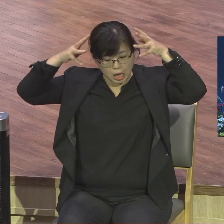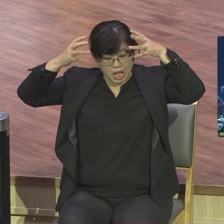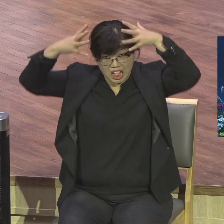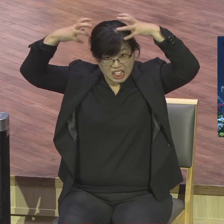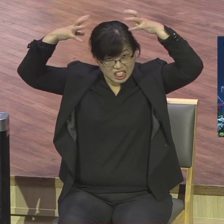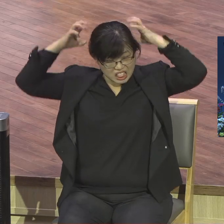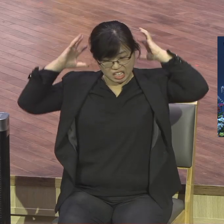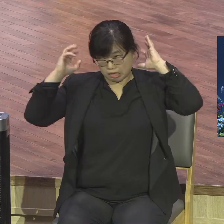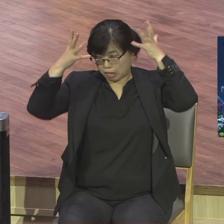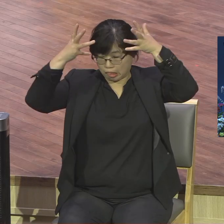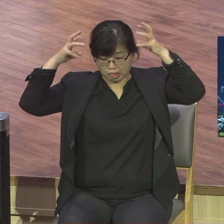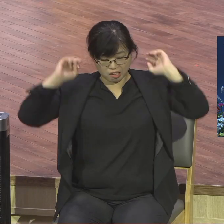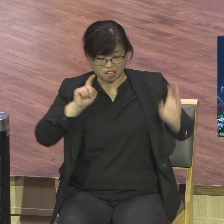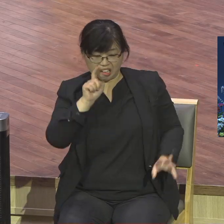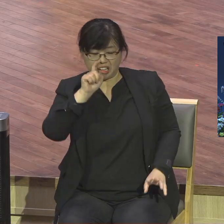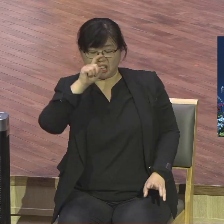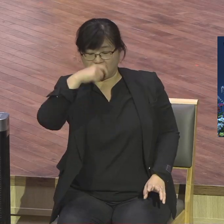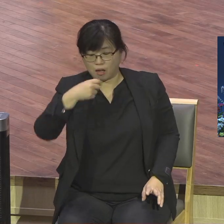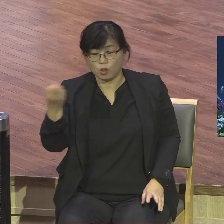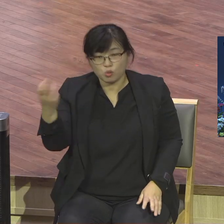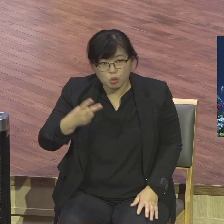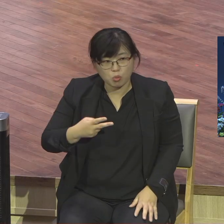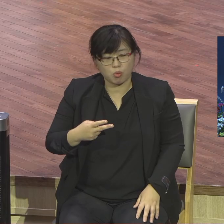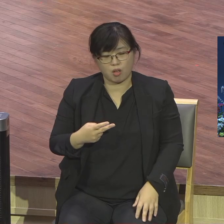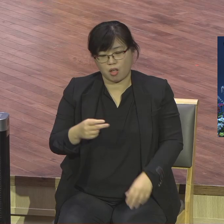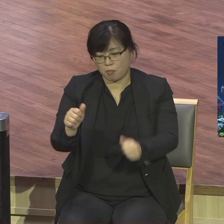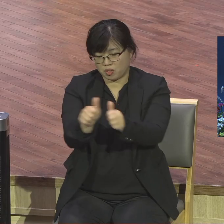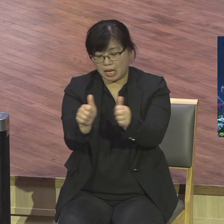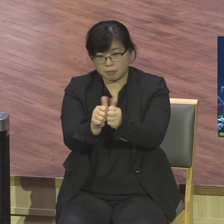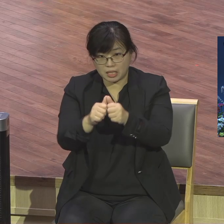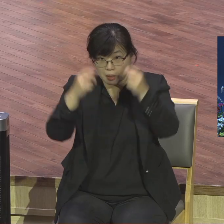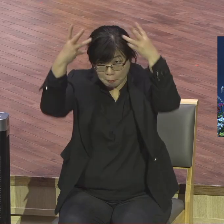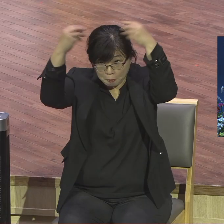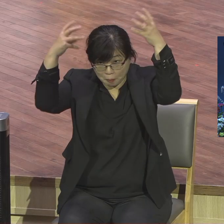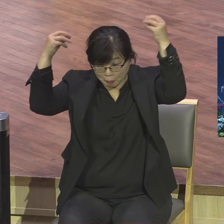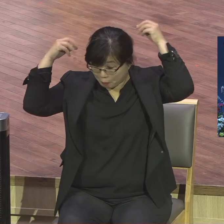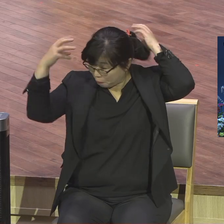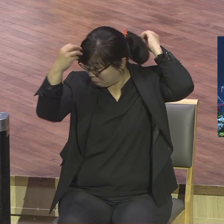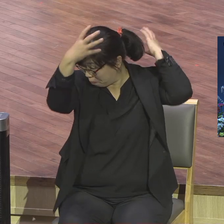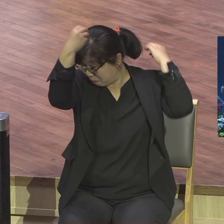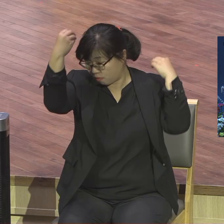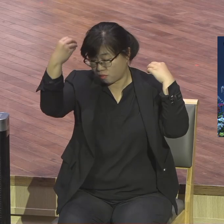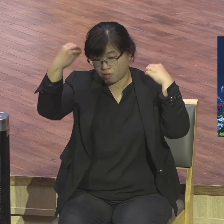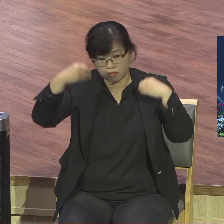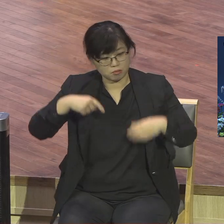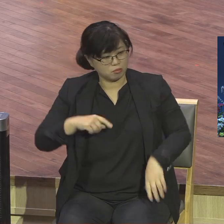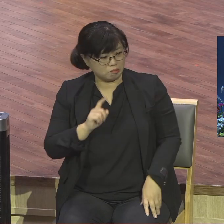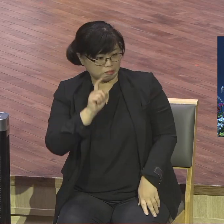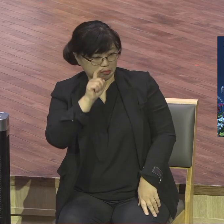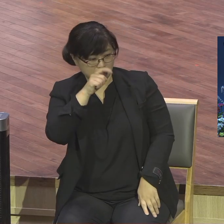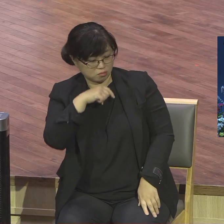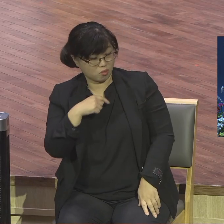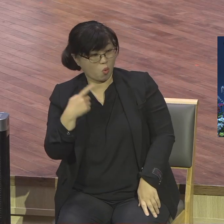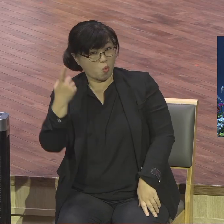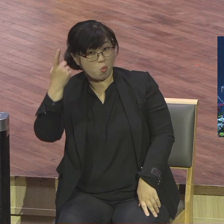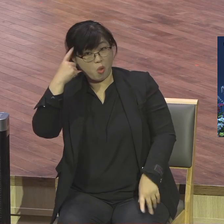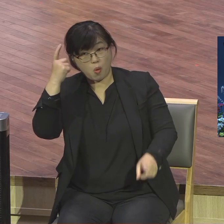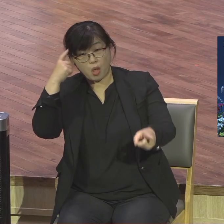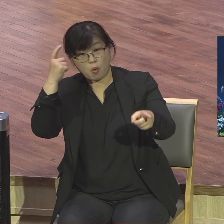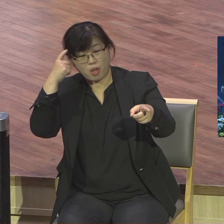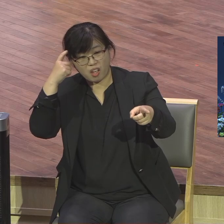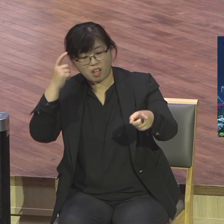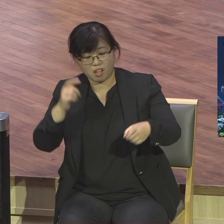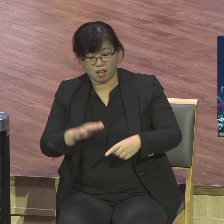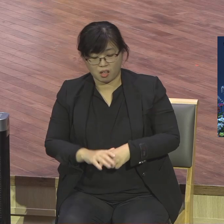남자들 머리가 전부 고슴도치 같아요 학생들 저 왜 저러냐 그러니까 돈이 없어가지고 집에서 깎아주죠 밑에만 자꾸 치다보니까